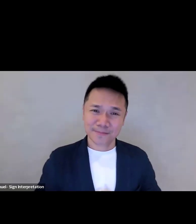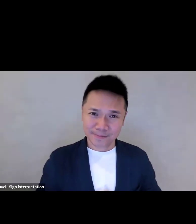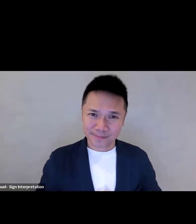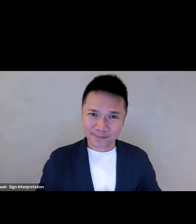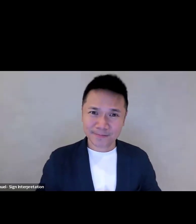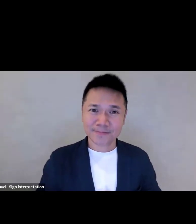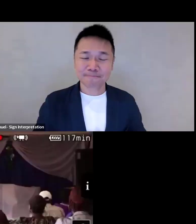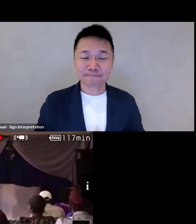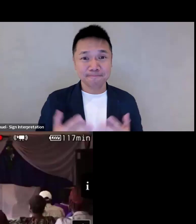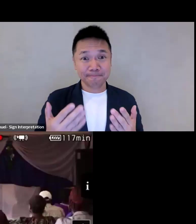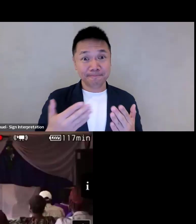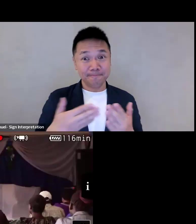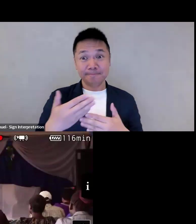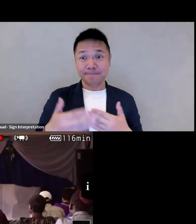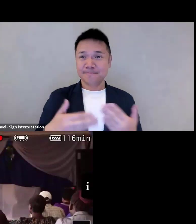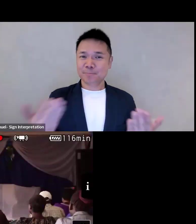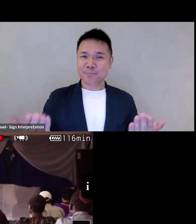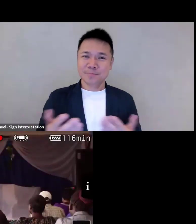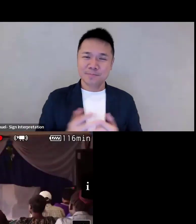谢谢 Richard。